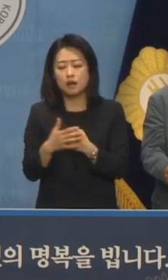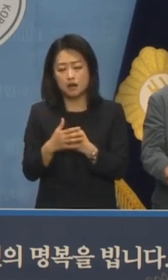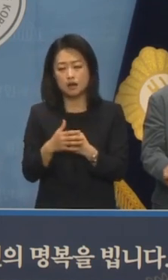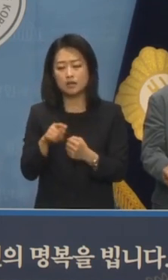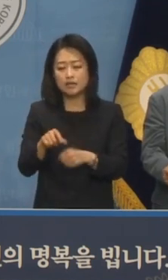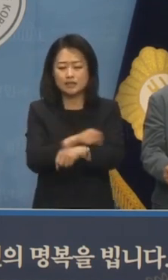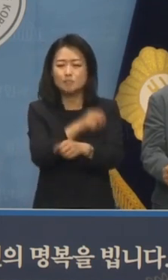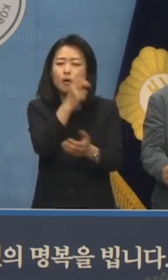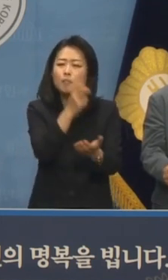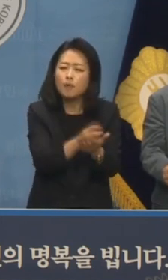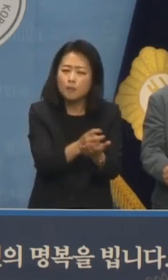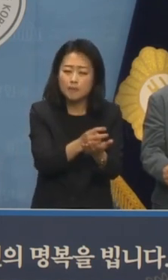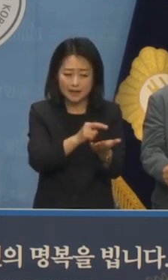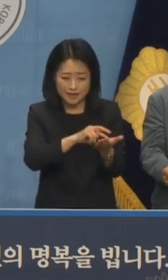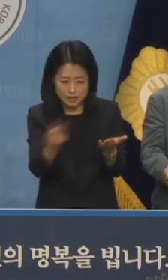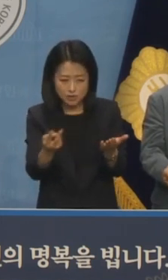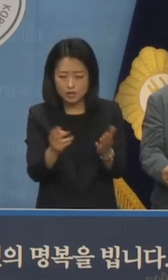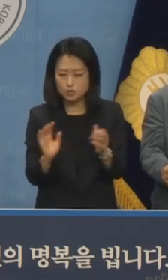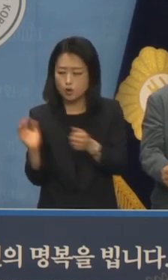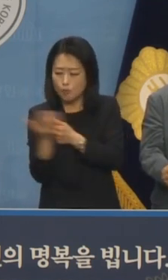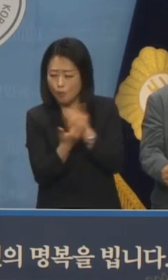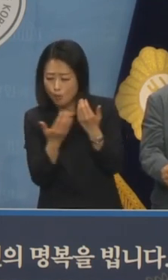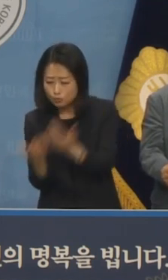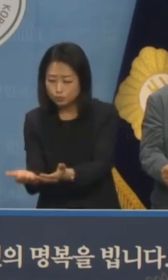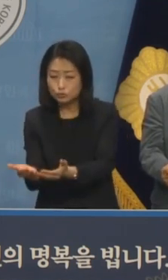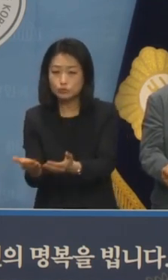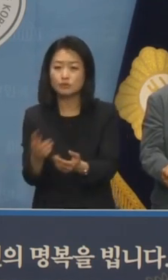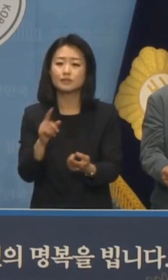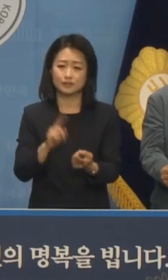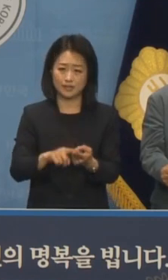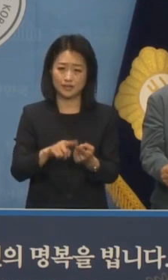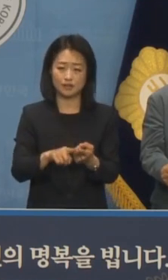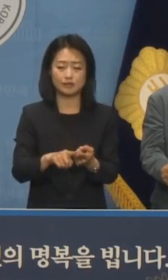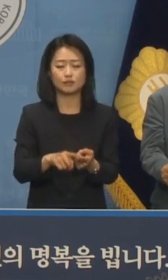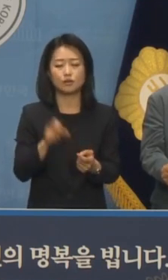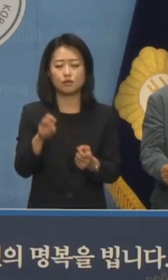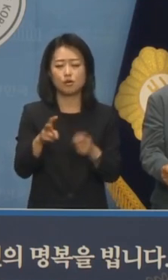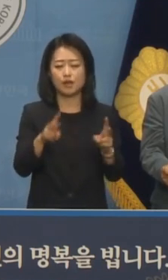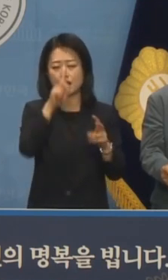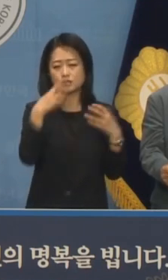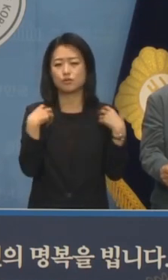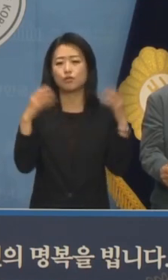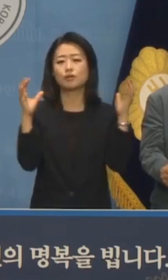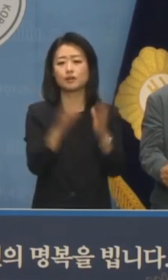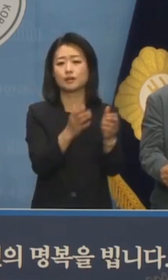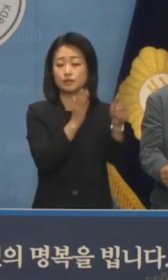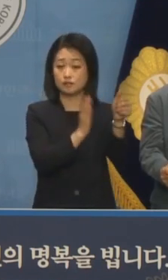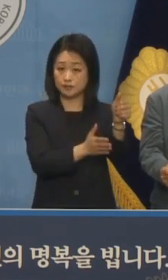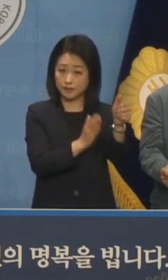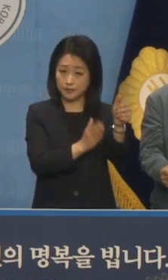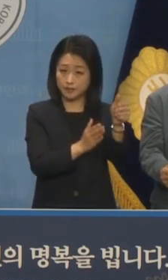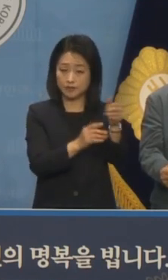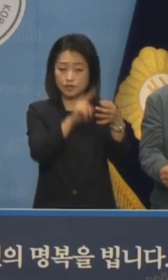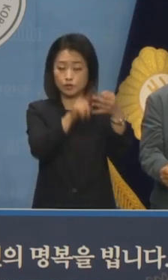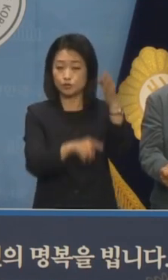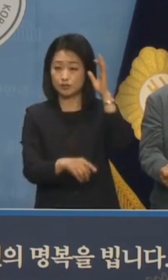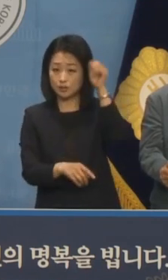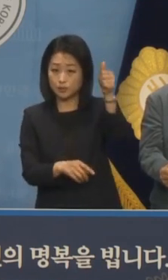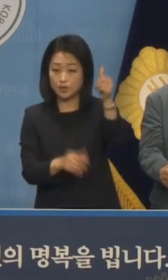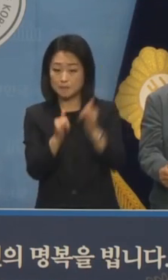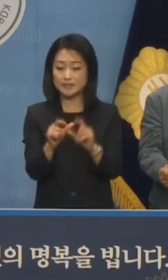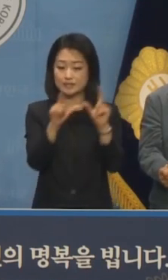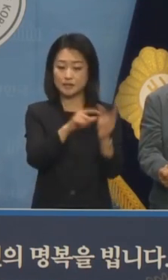전세사기 특별법 개정안 통과에 이제 여야 그리고 정부가 힘을 모아야 합니다. 윤석열 대통령은